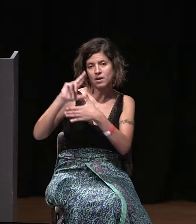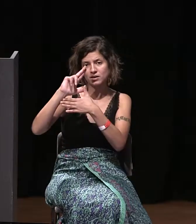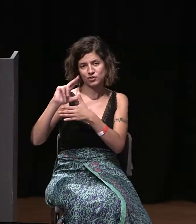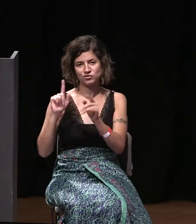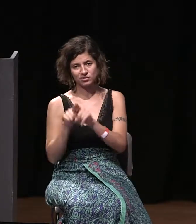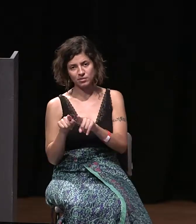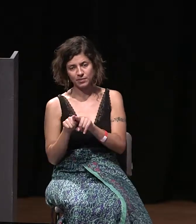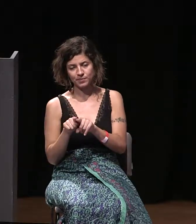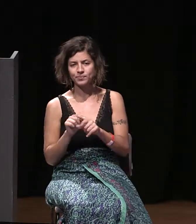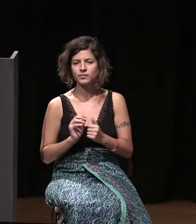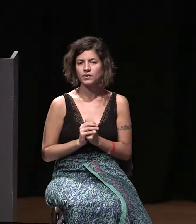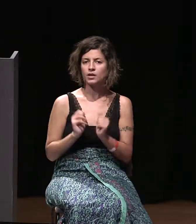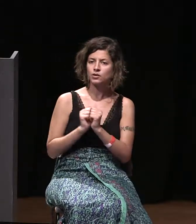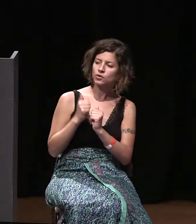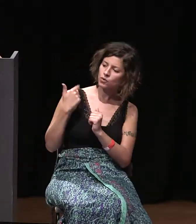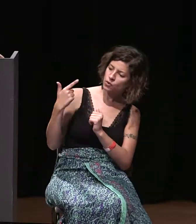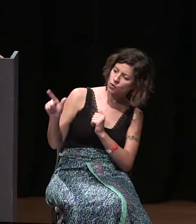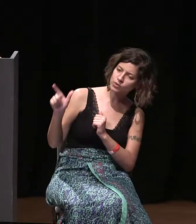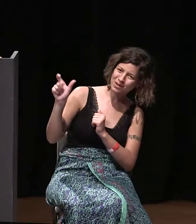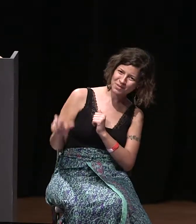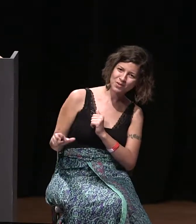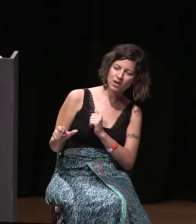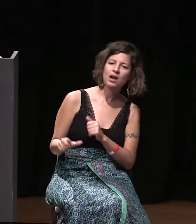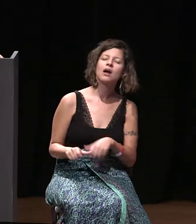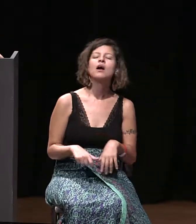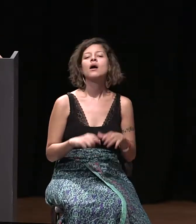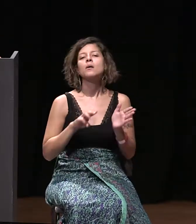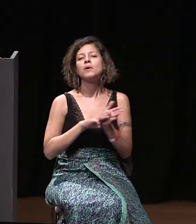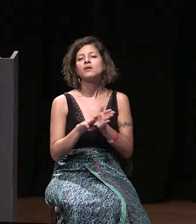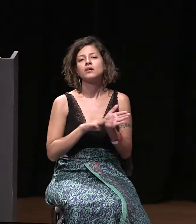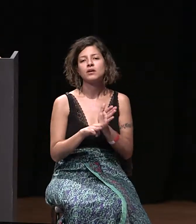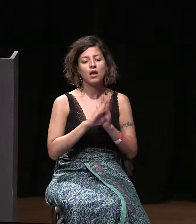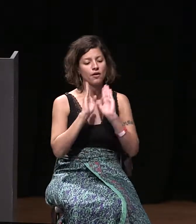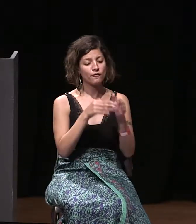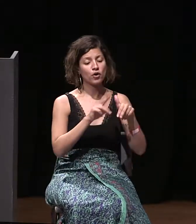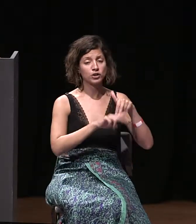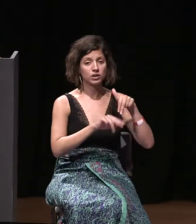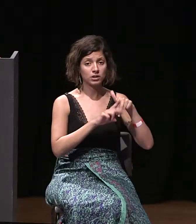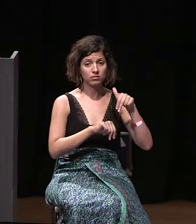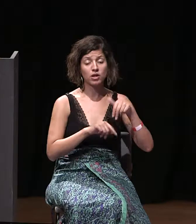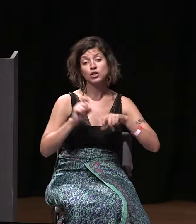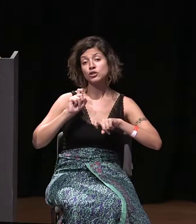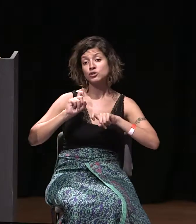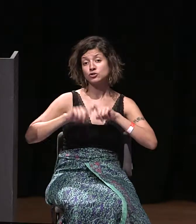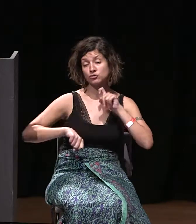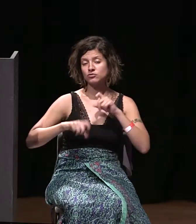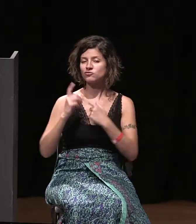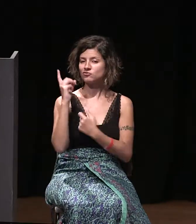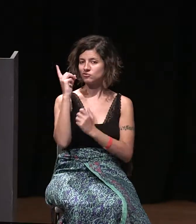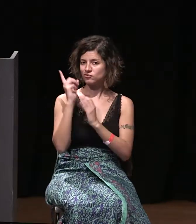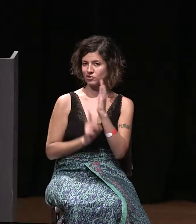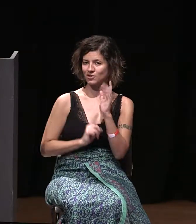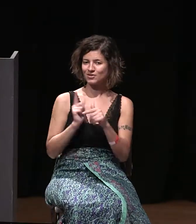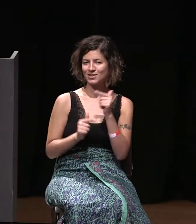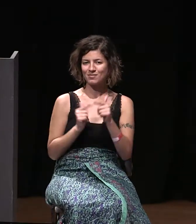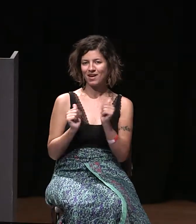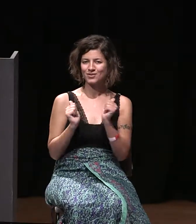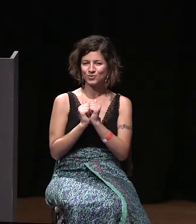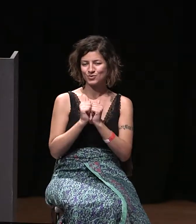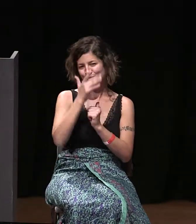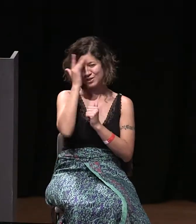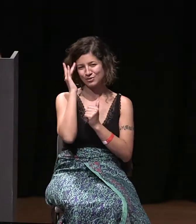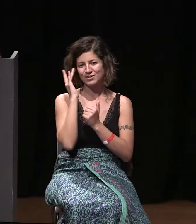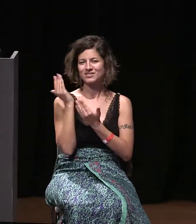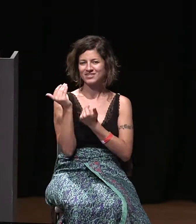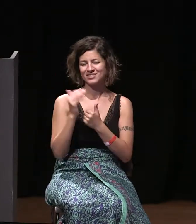uma metodologia com enfoque em gênero e direitos sexuais e reprodutivos para o trabalho com adolescentes. Por favor, Margarita.